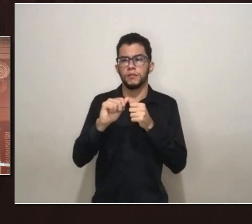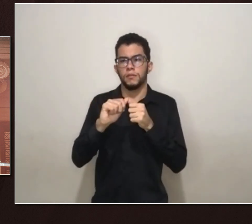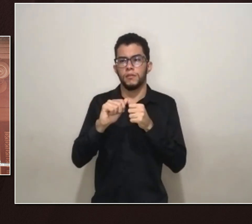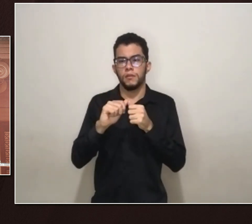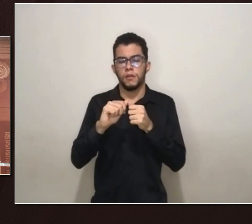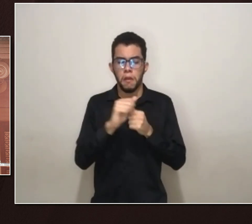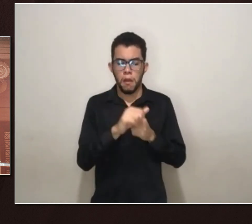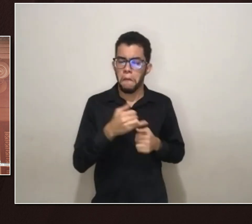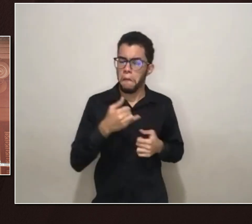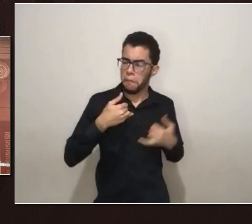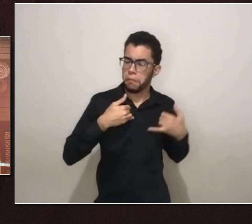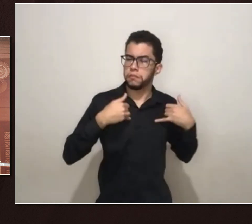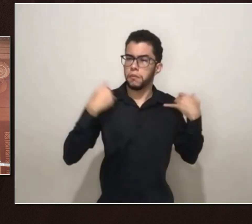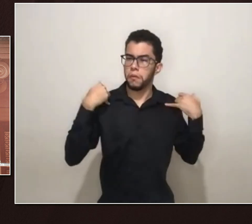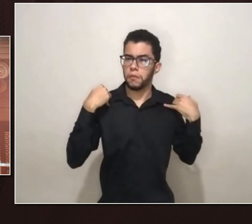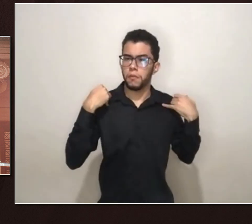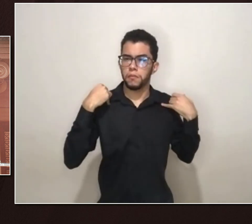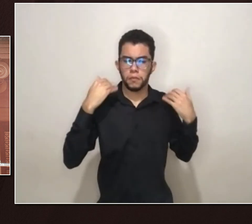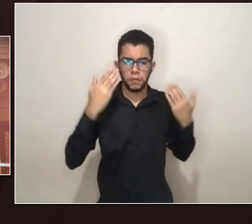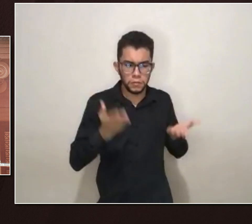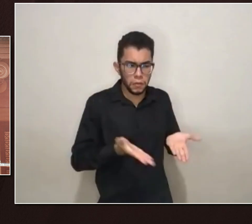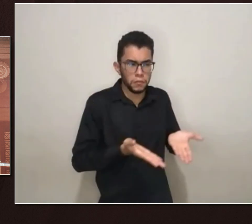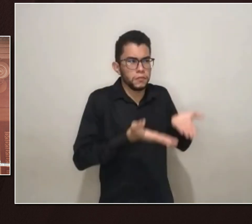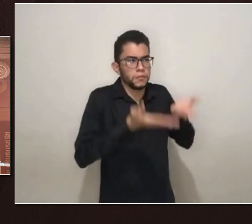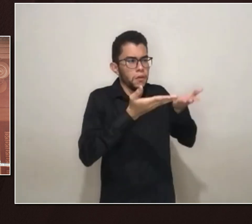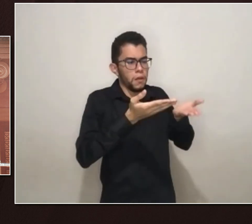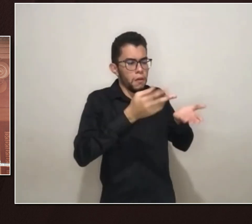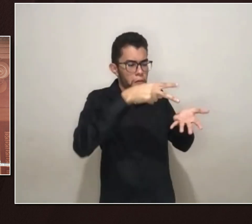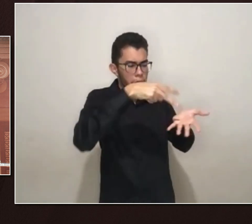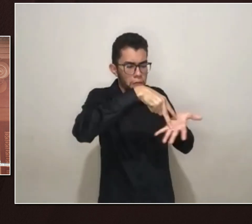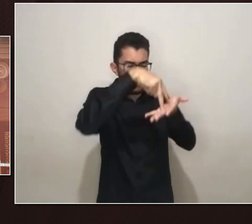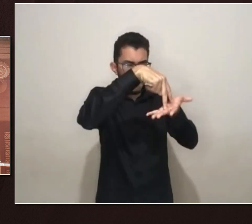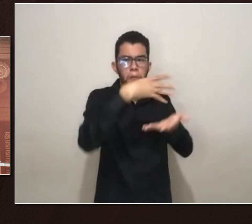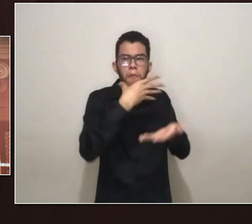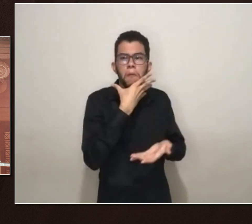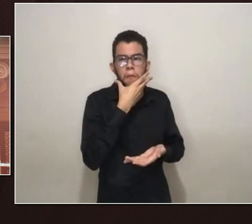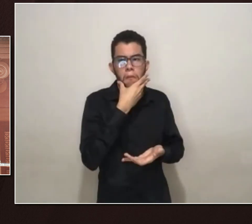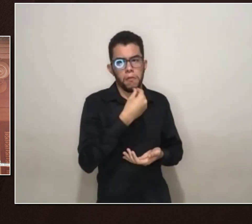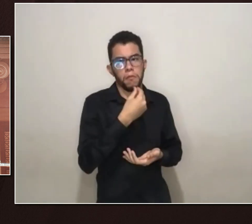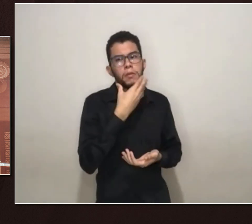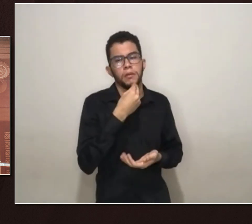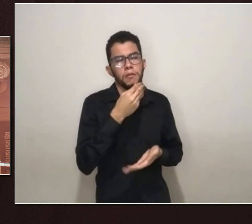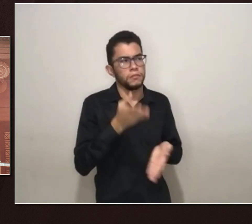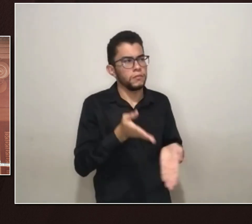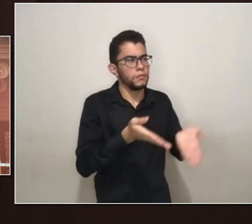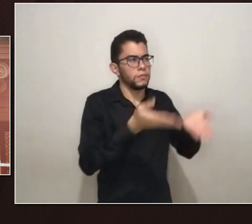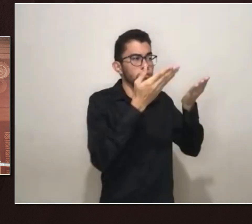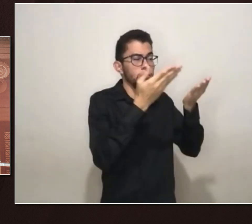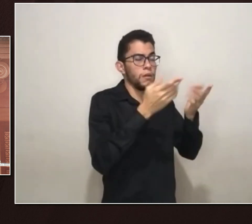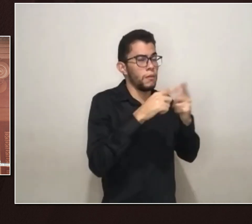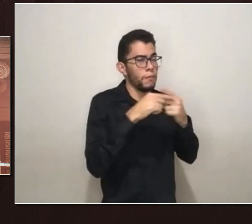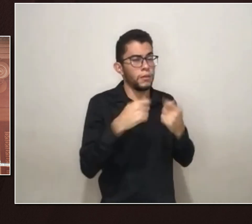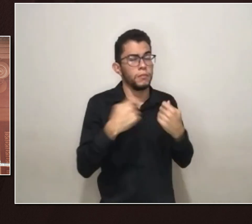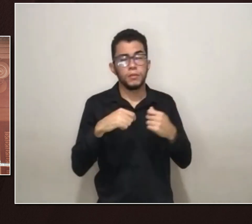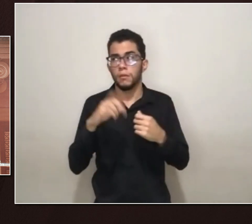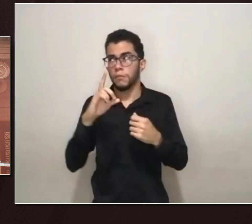própria exaltação do homem, dos seres humanos. Tá? Por isso, ao anjo da igreja em Éfeso,